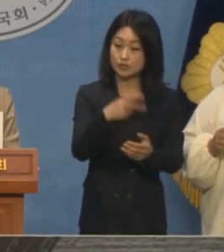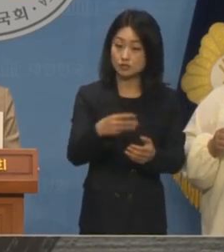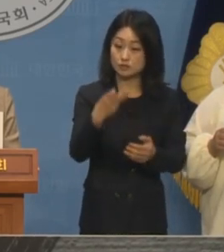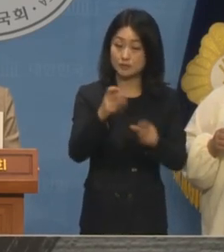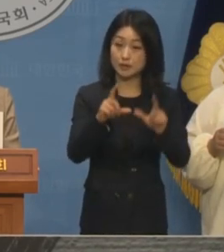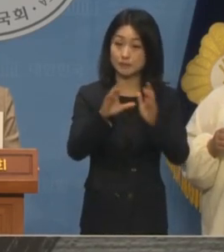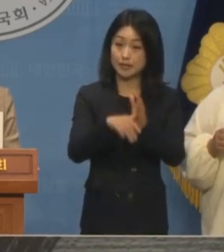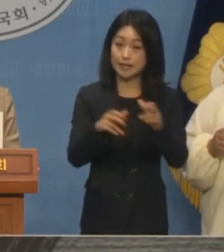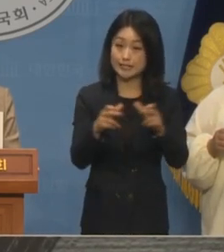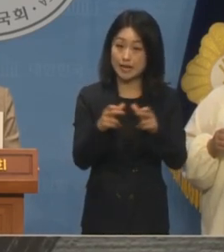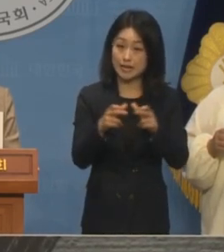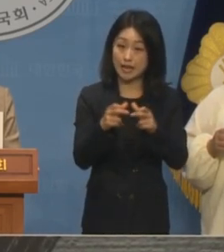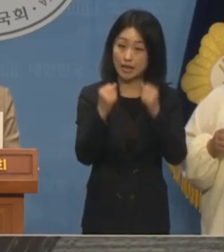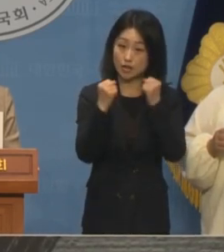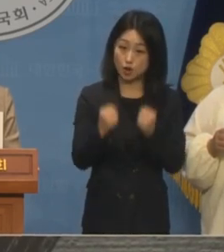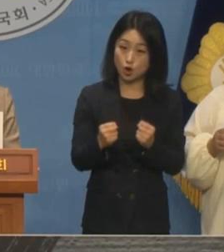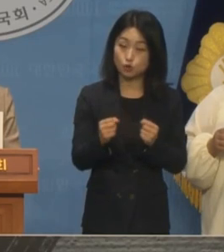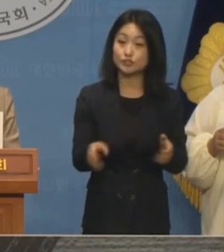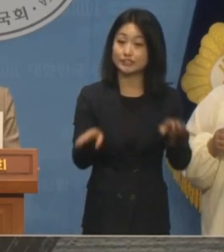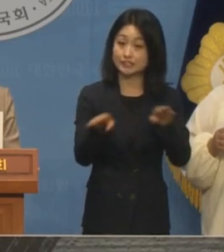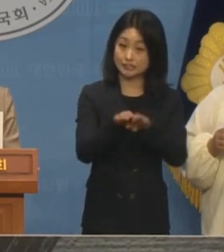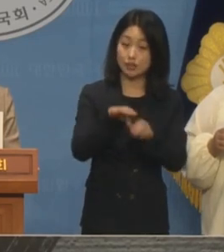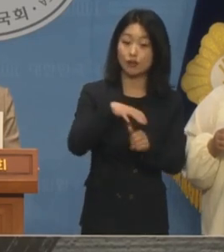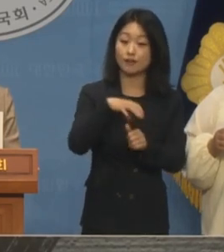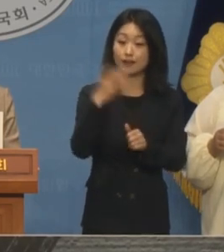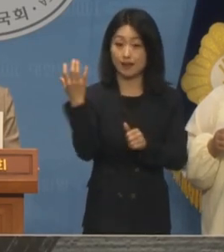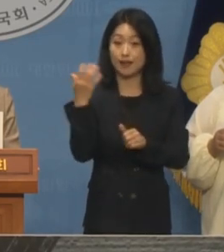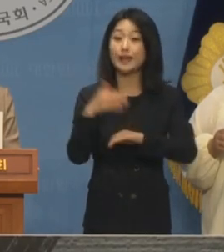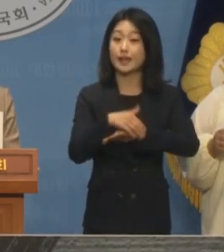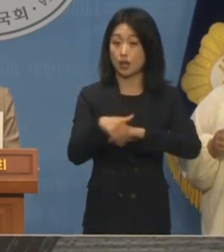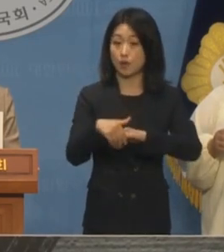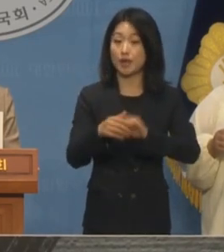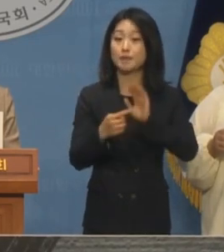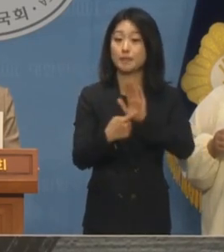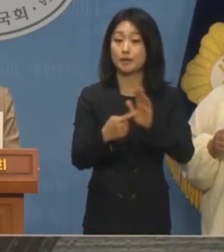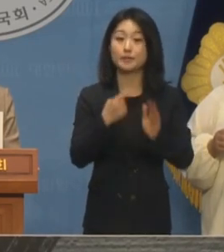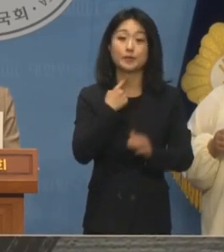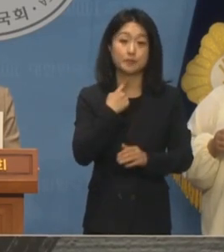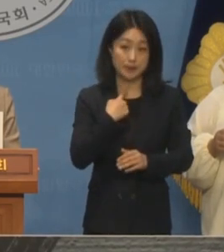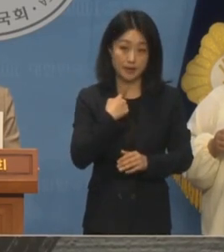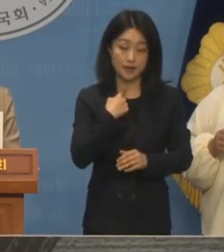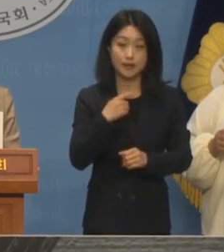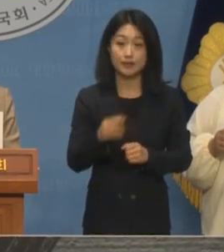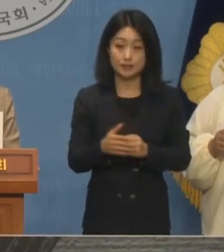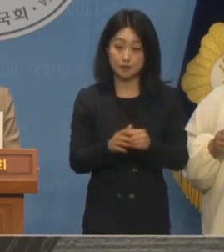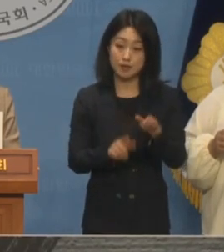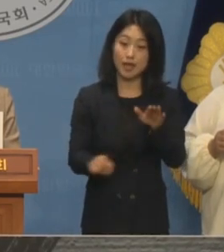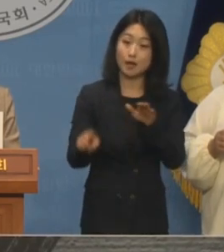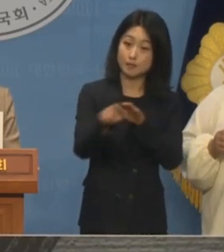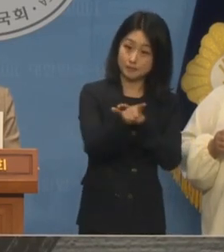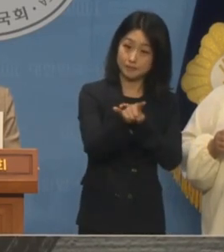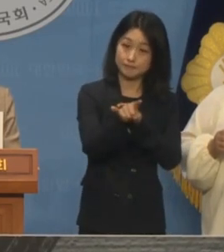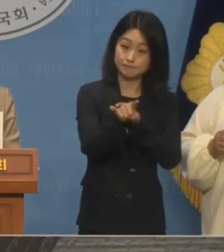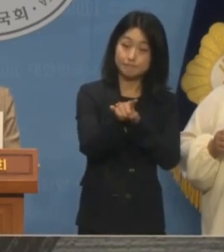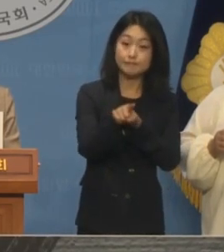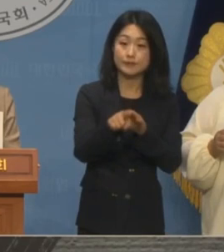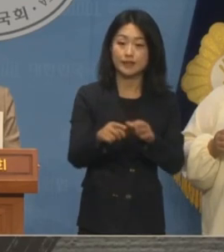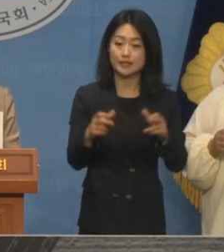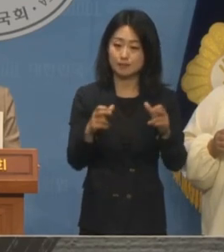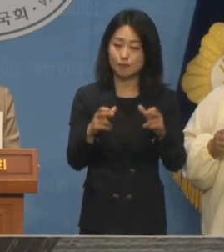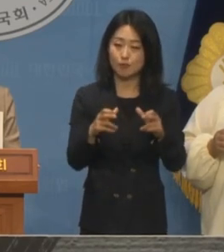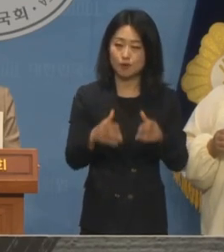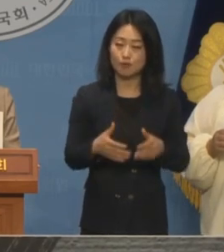2013년에는 장애인 거주시설 탈시설화 정책을 발표하면서 선도적으로 탈시설 정책을